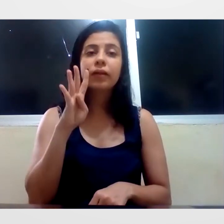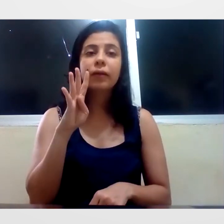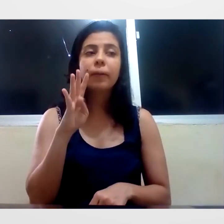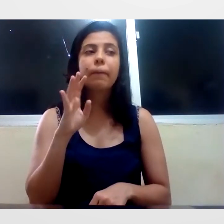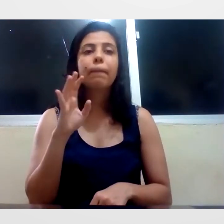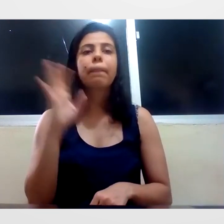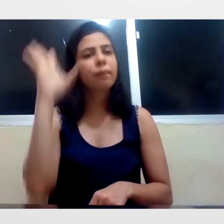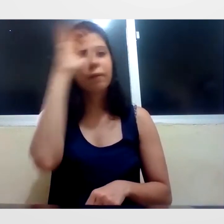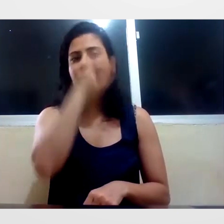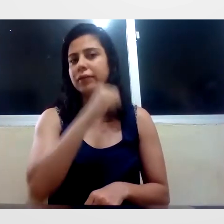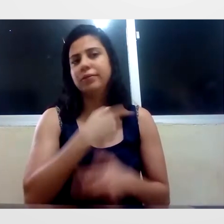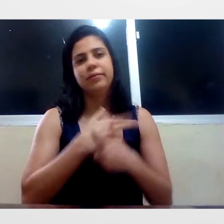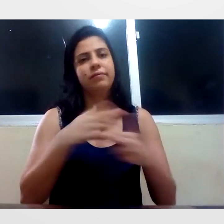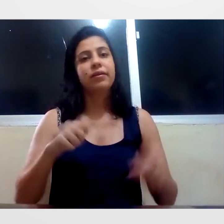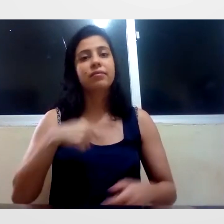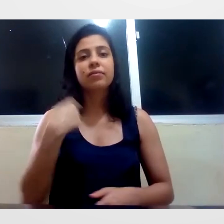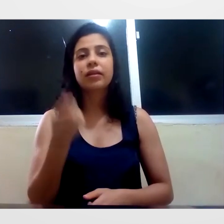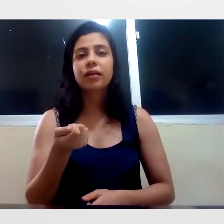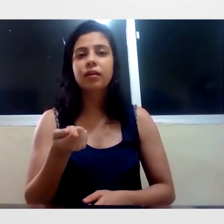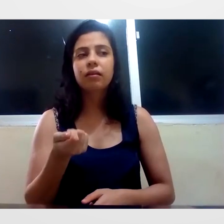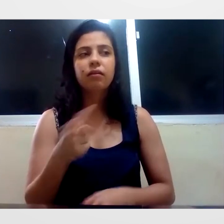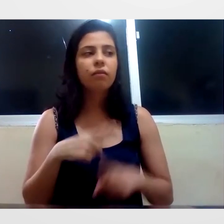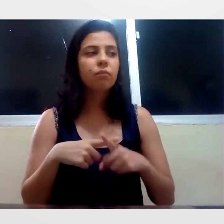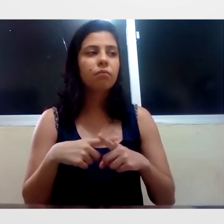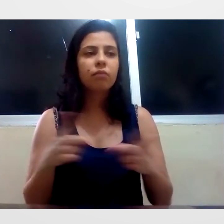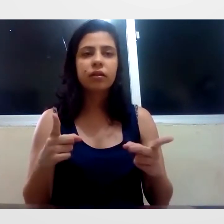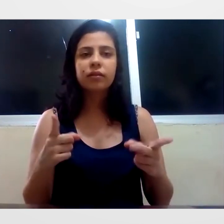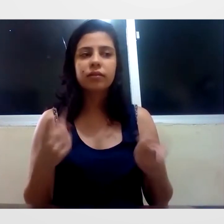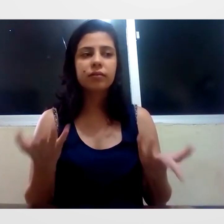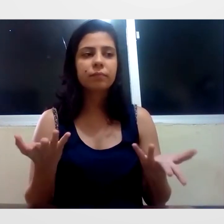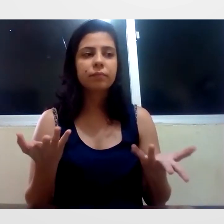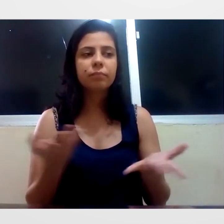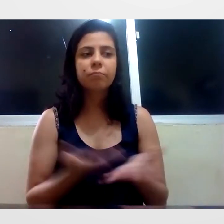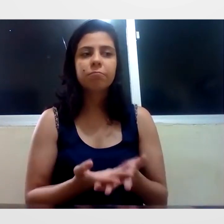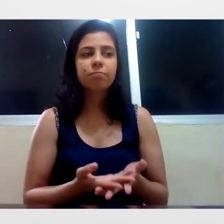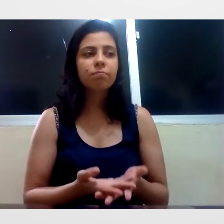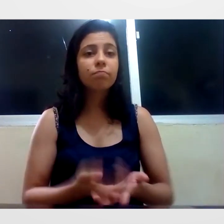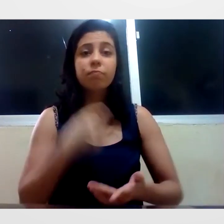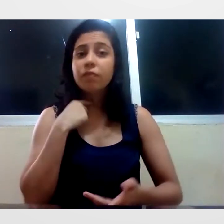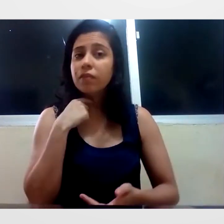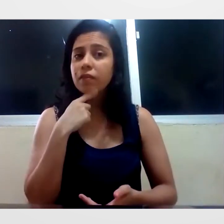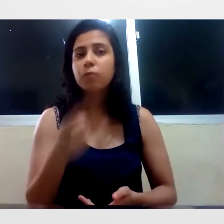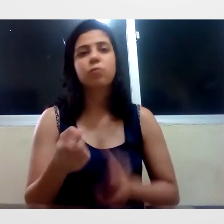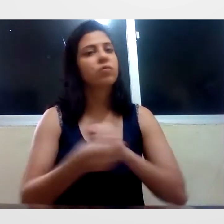até legal, fui aprendendo alguns sinais. Porém, eu tinha aquela mesma sensação de que eu não